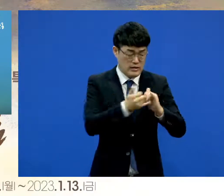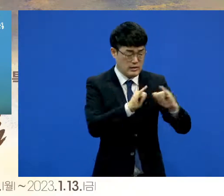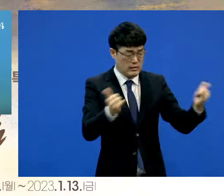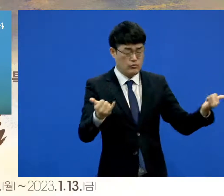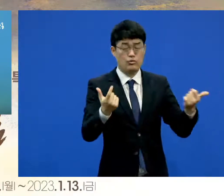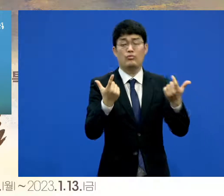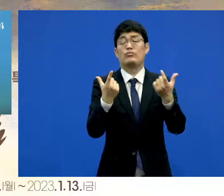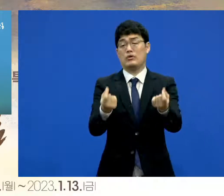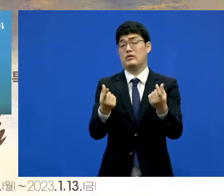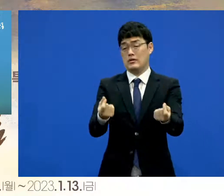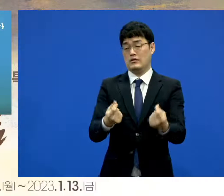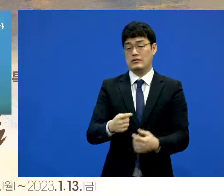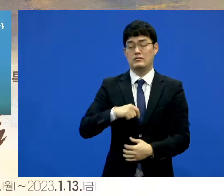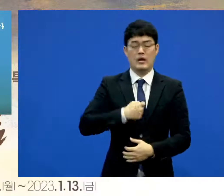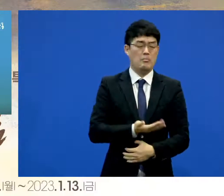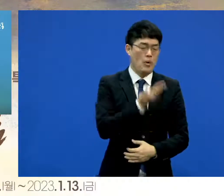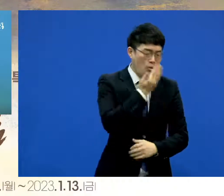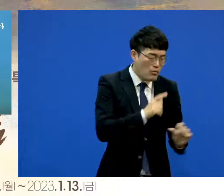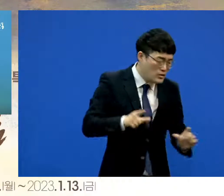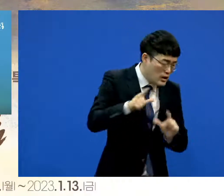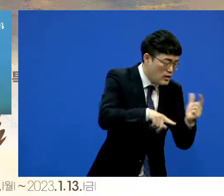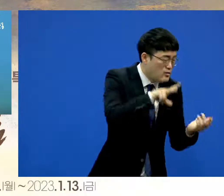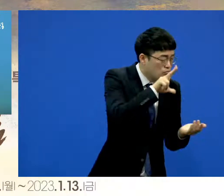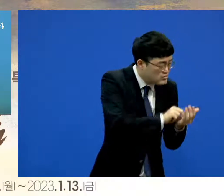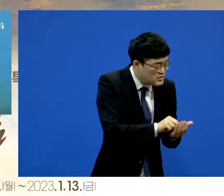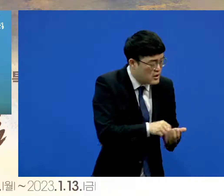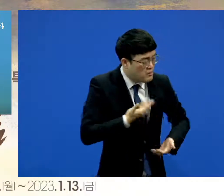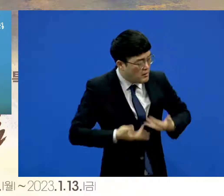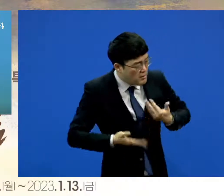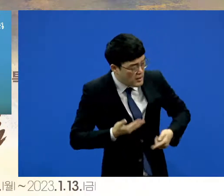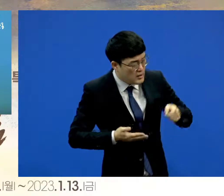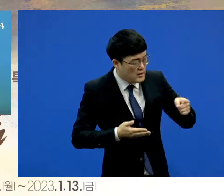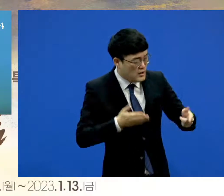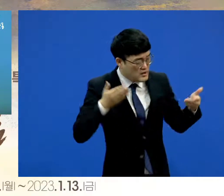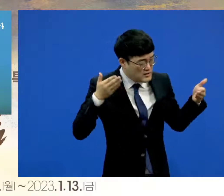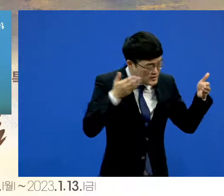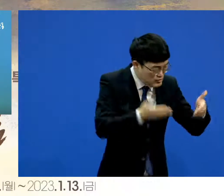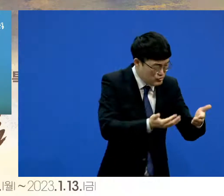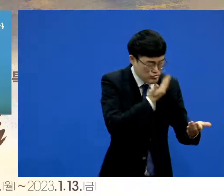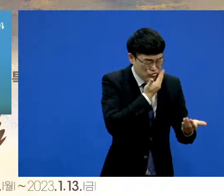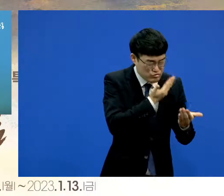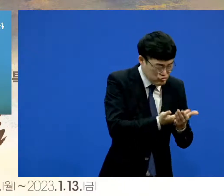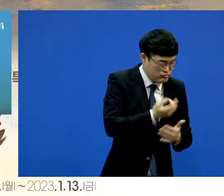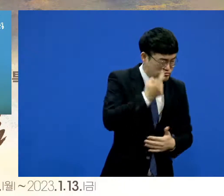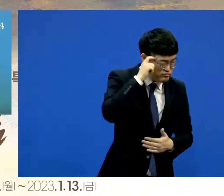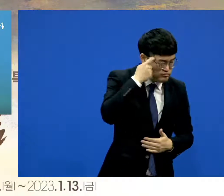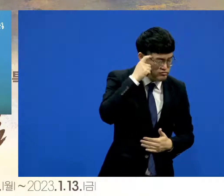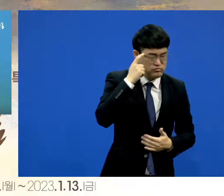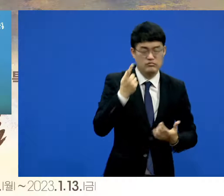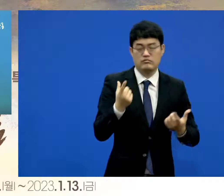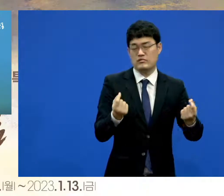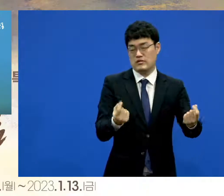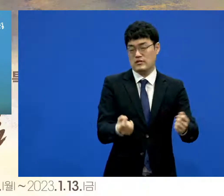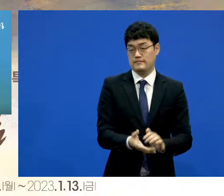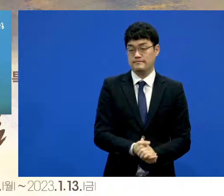그는 아버지에게로 돌아간다는 생각은 아직 없었습니다. 그는 지금까지 살기 위해 전전긍긍했습니다.